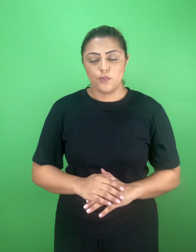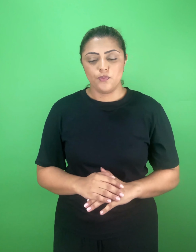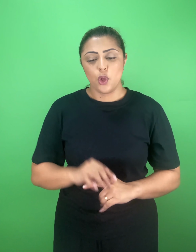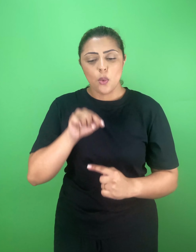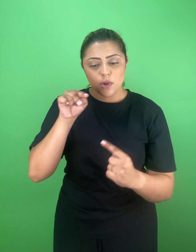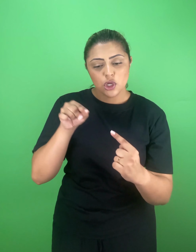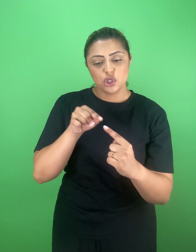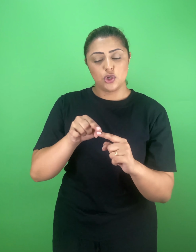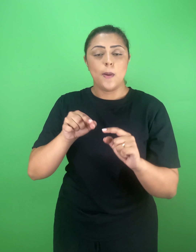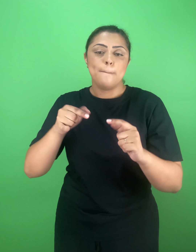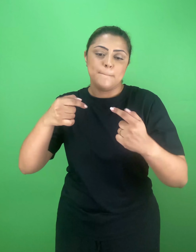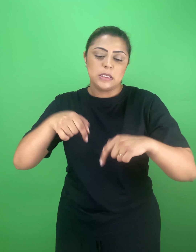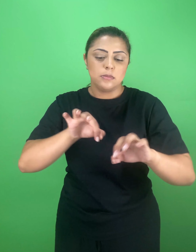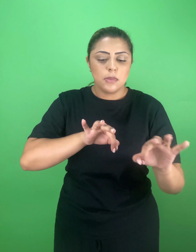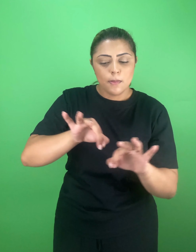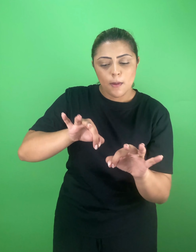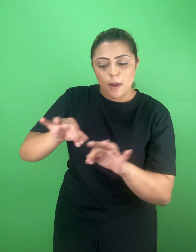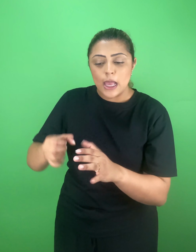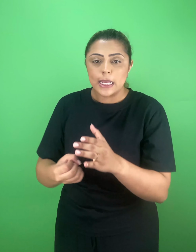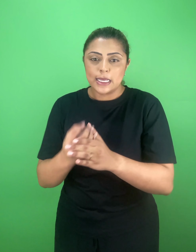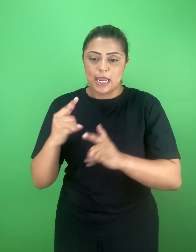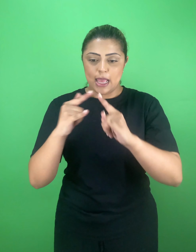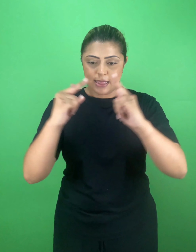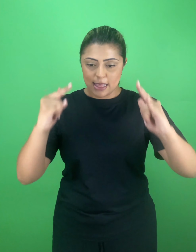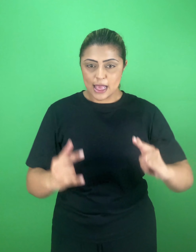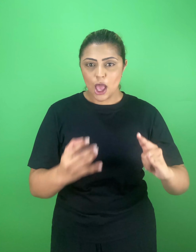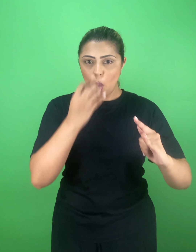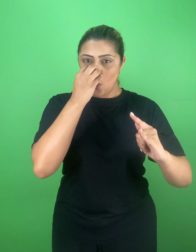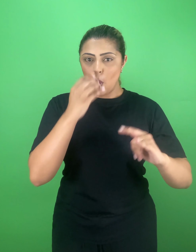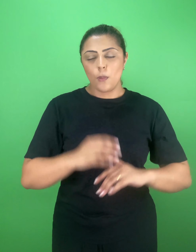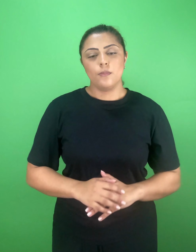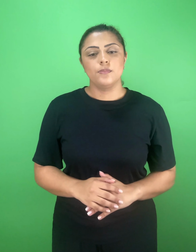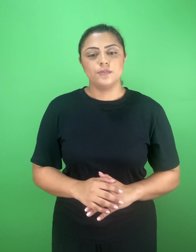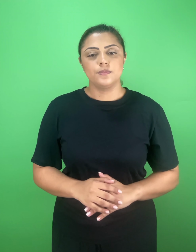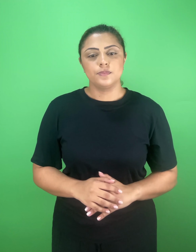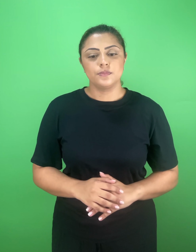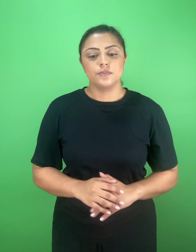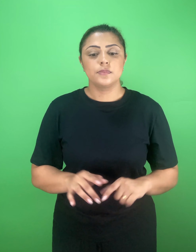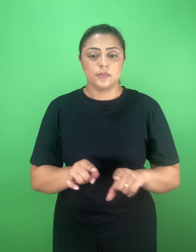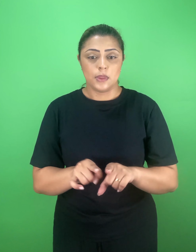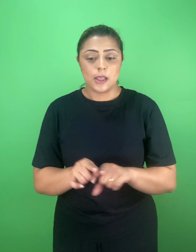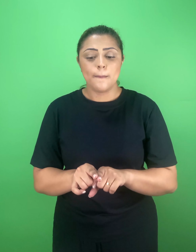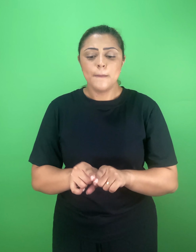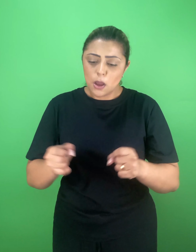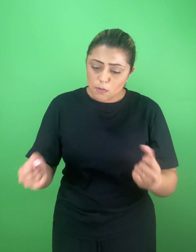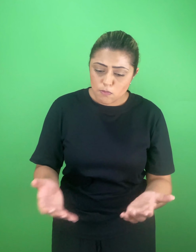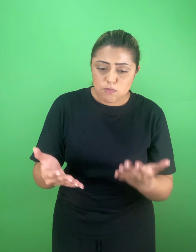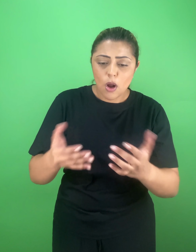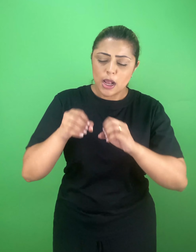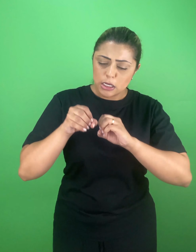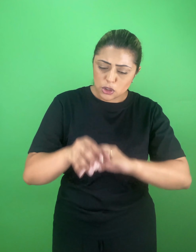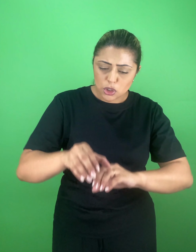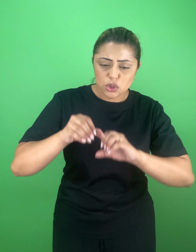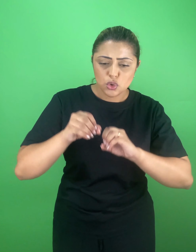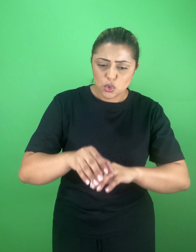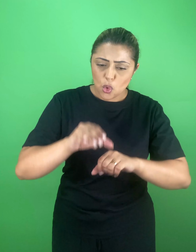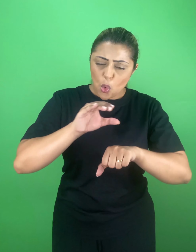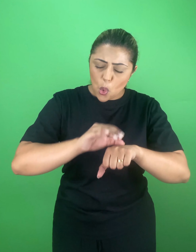produção e circulação de espetáculos circenses 2. Ações de capacitação, formação e qualificação,